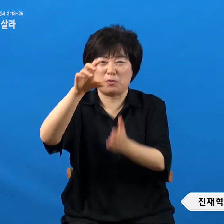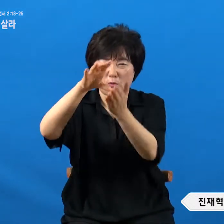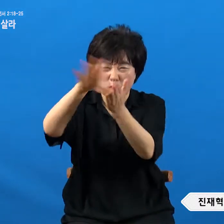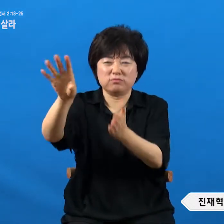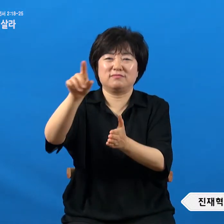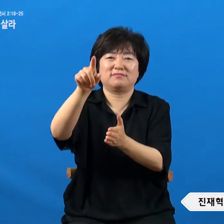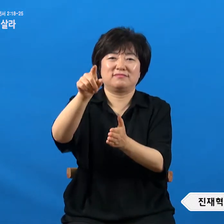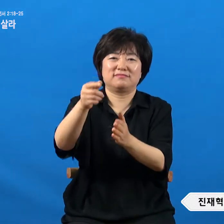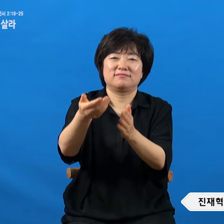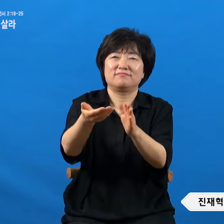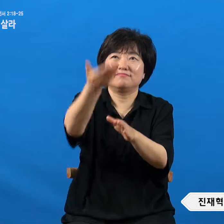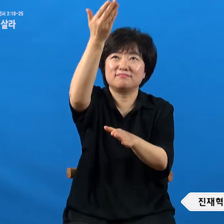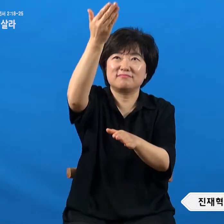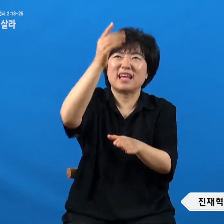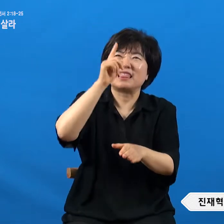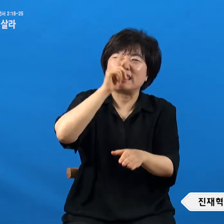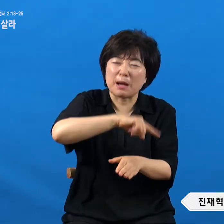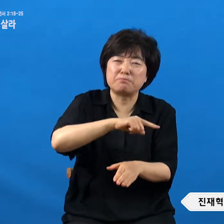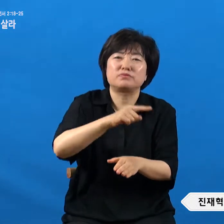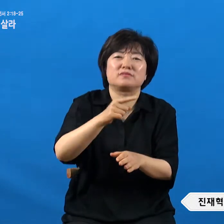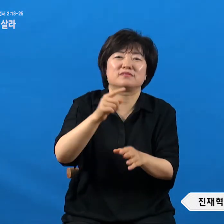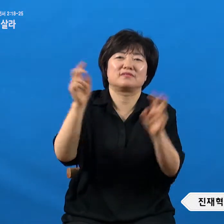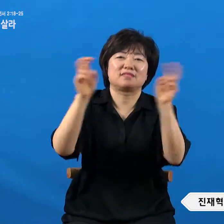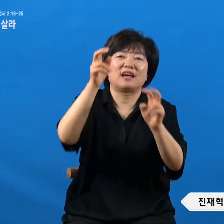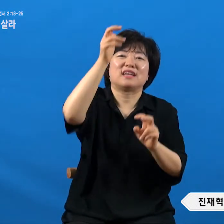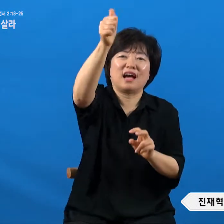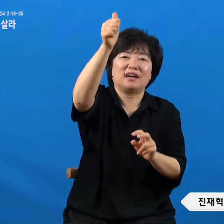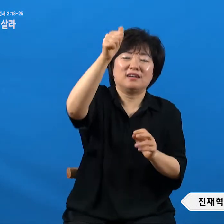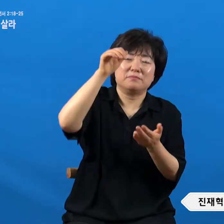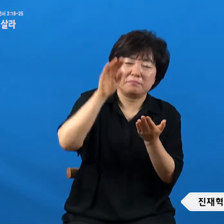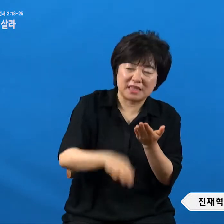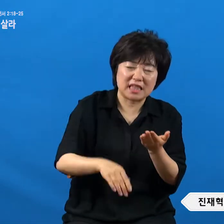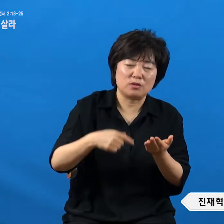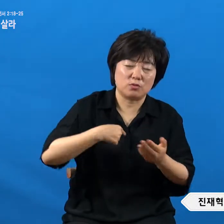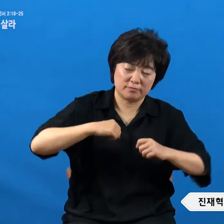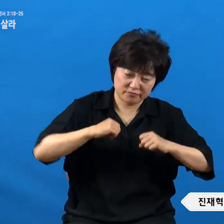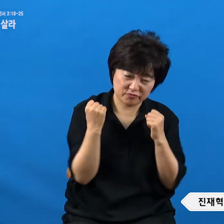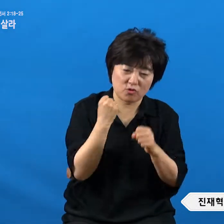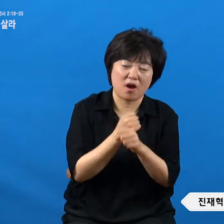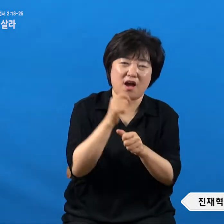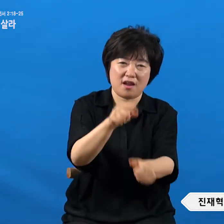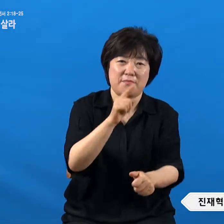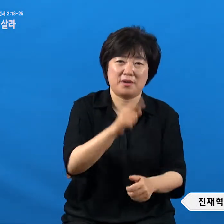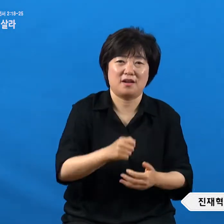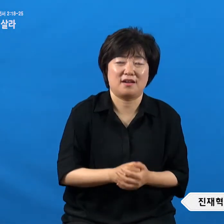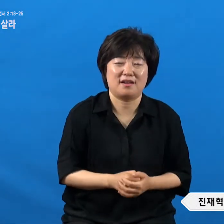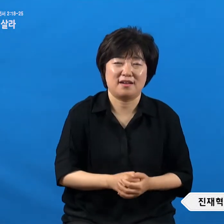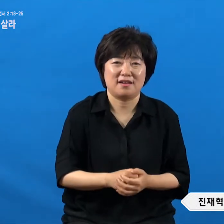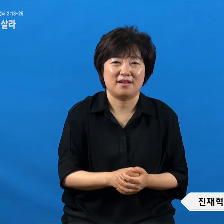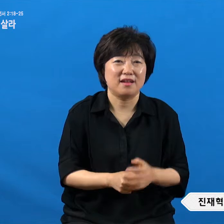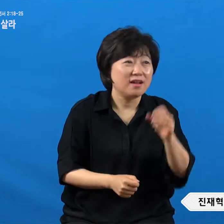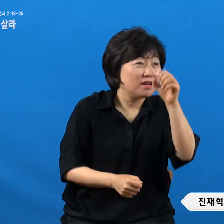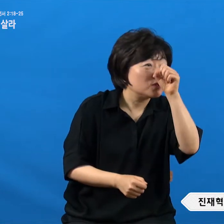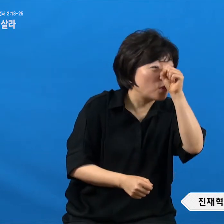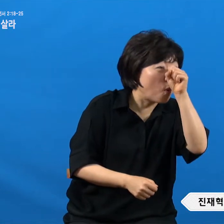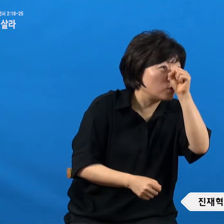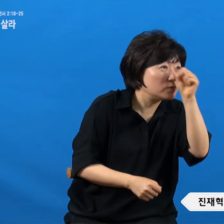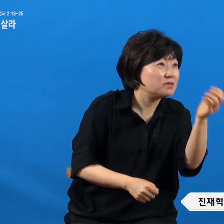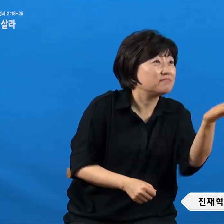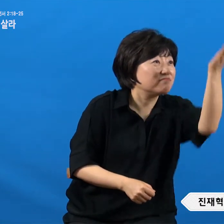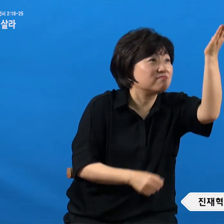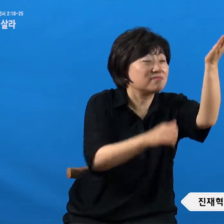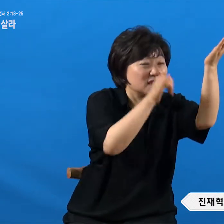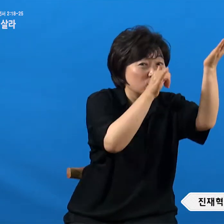말씀하고 있습니다. 좋은 보스가 있는가 하면 그렇지 못한 보스도 있습니다. 오늘 이 까다로운